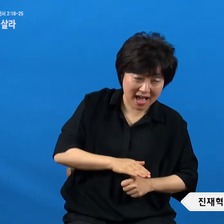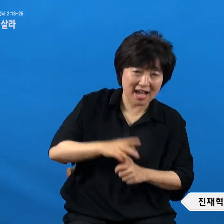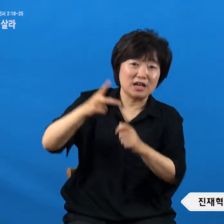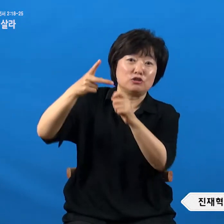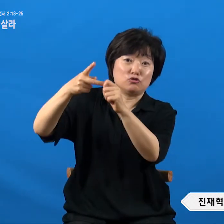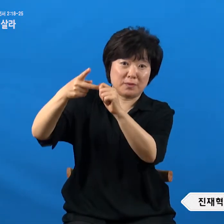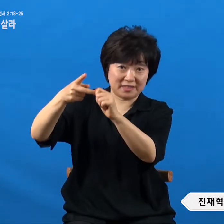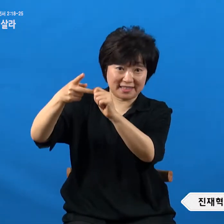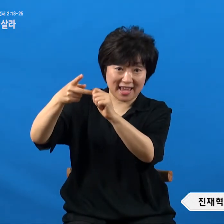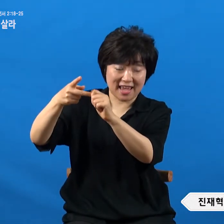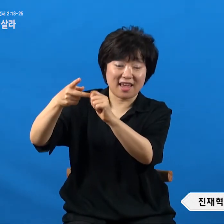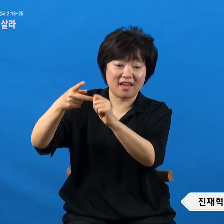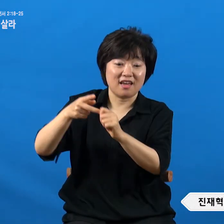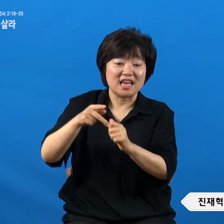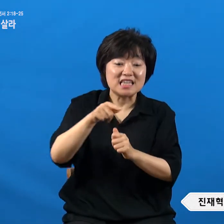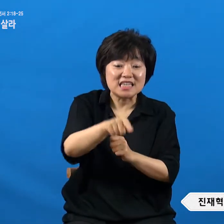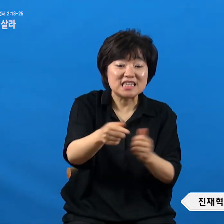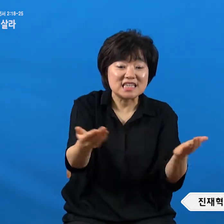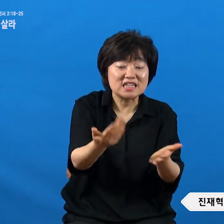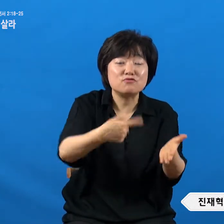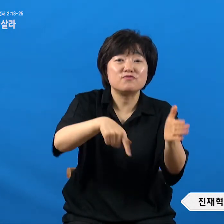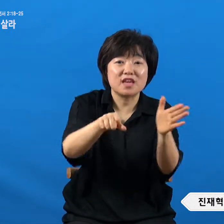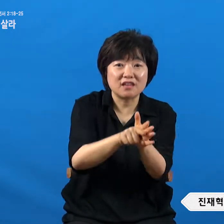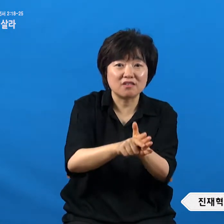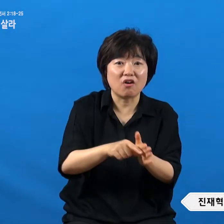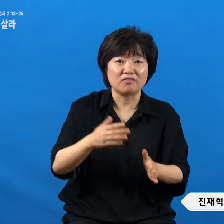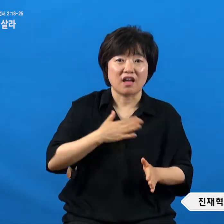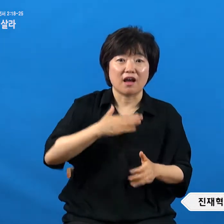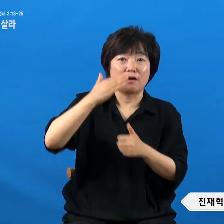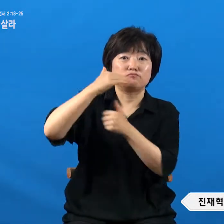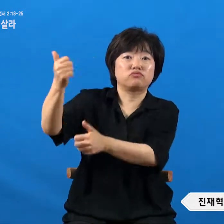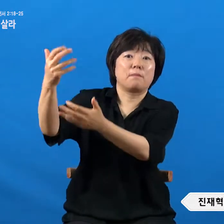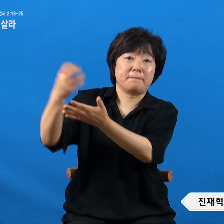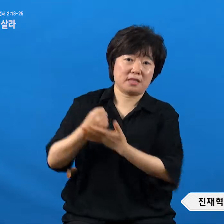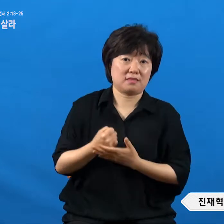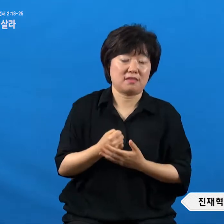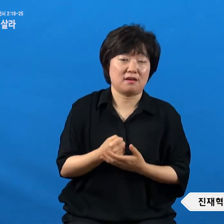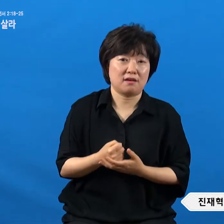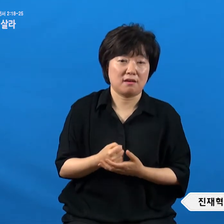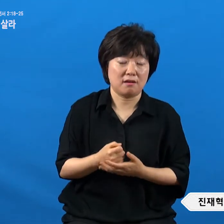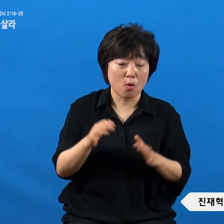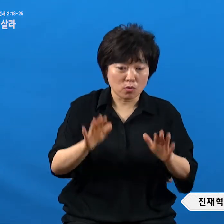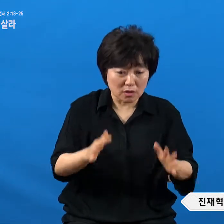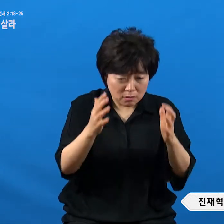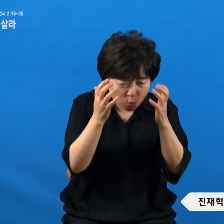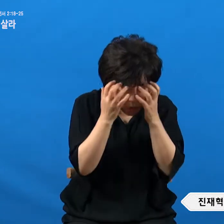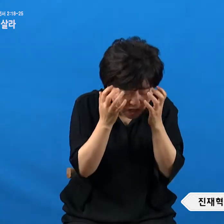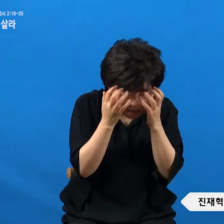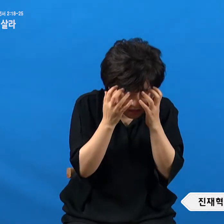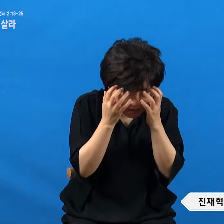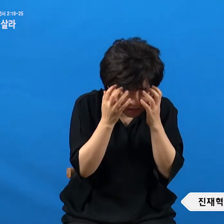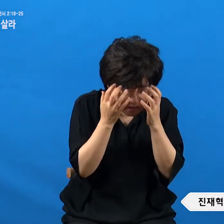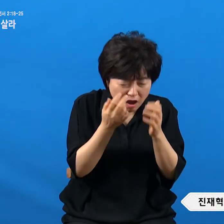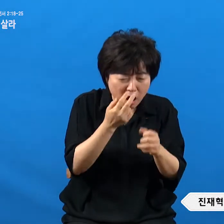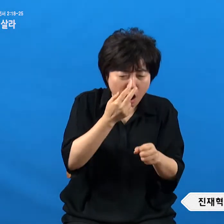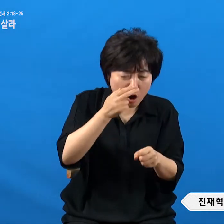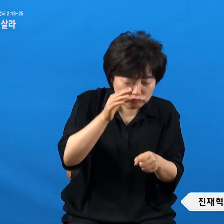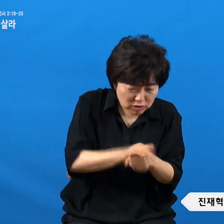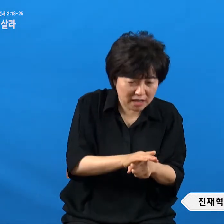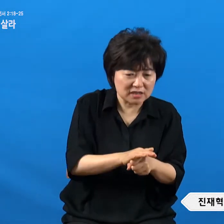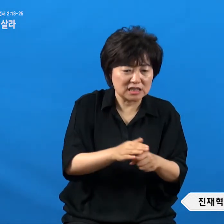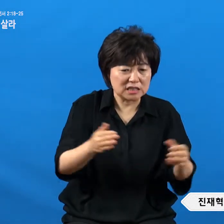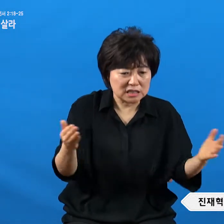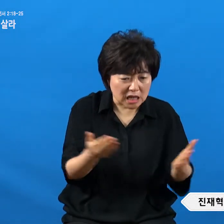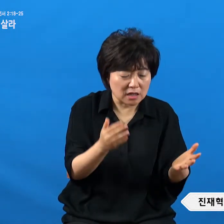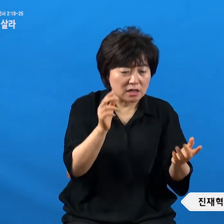위하여 너희가 부르심을 받았으니. 아니, 오늘 그 고난 가운데, 부당한